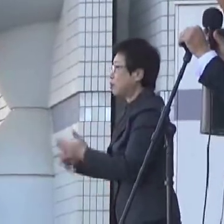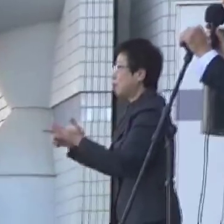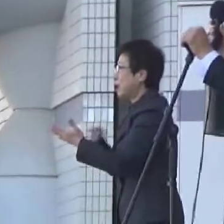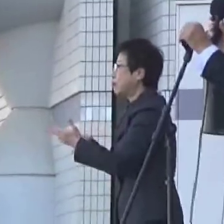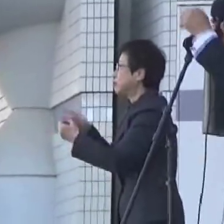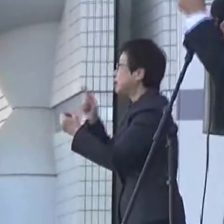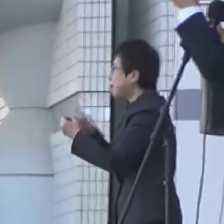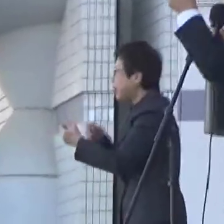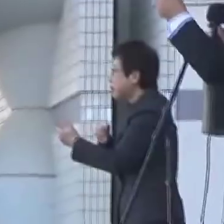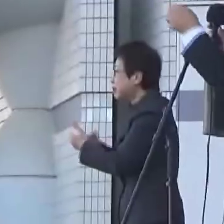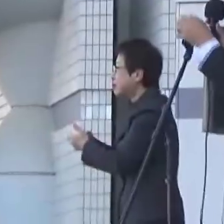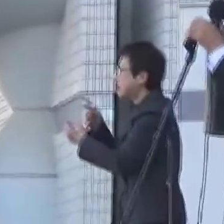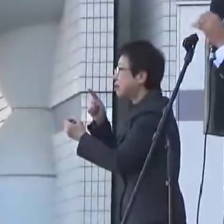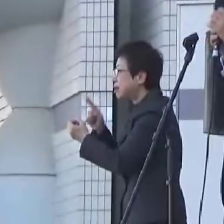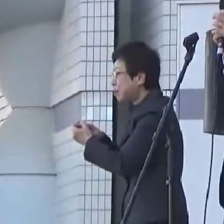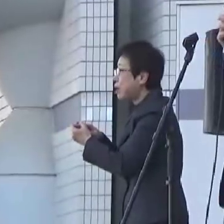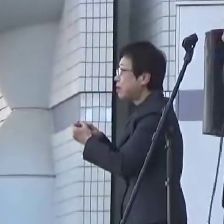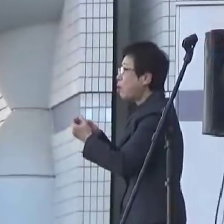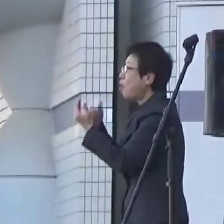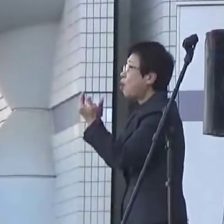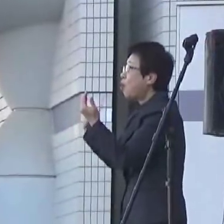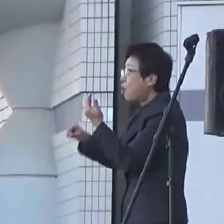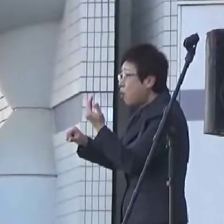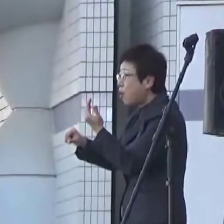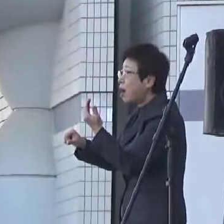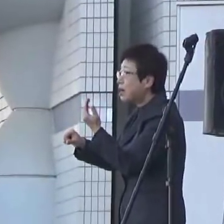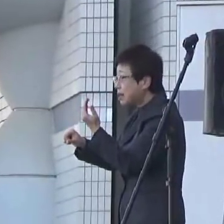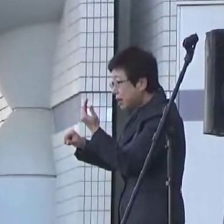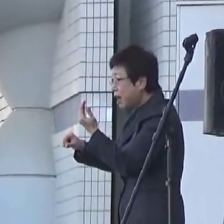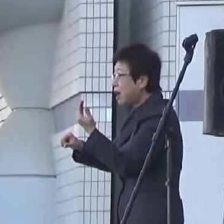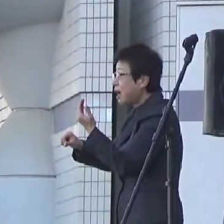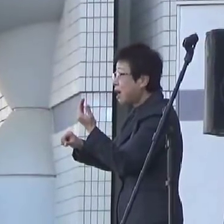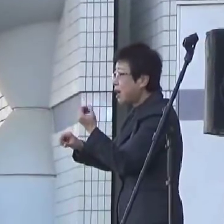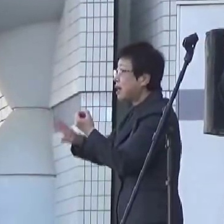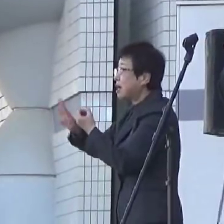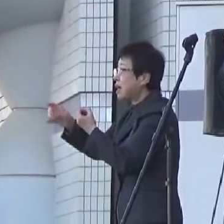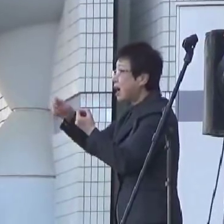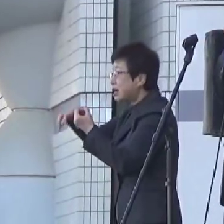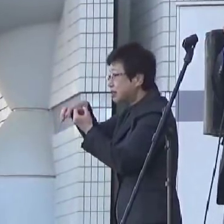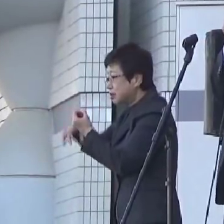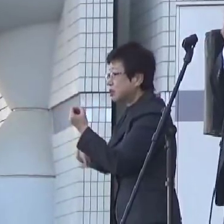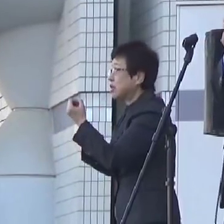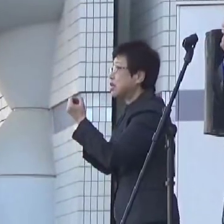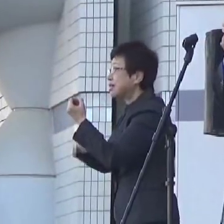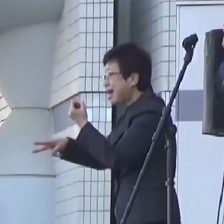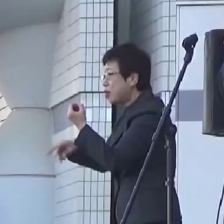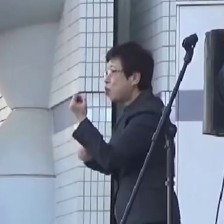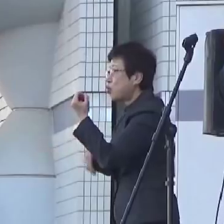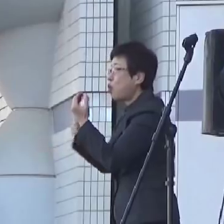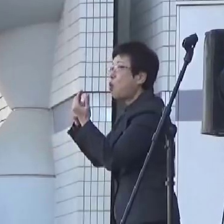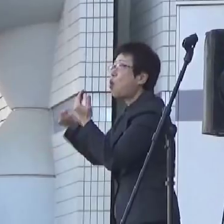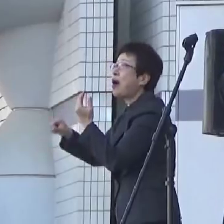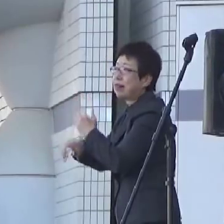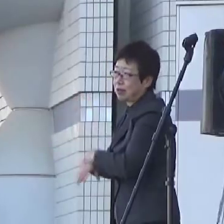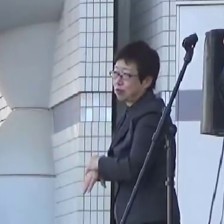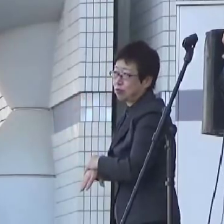るための法案が原発ゼロ基本法案でございまして、どうか皆さんにありがとうござい